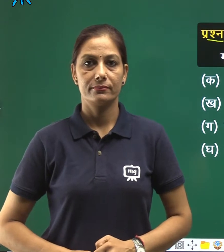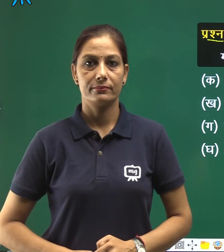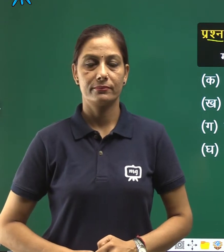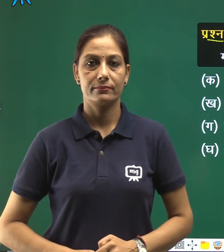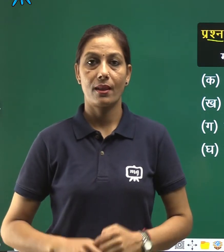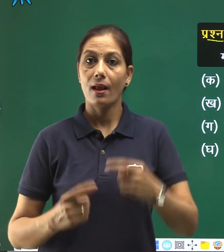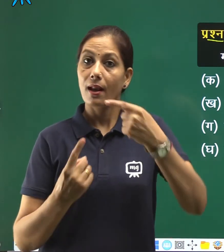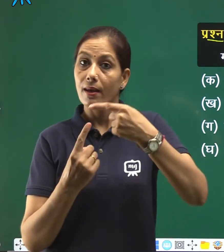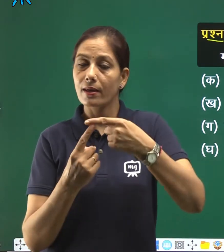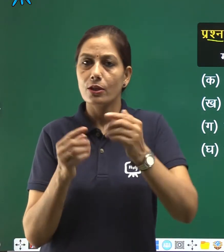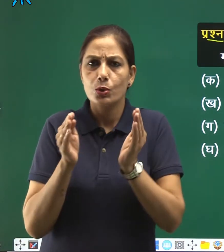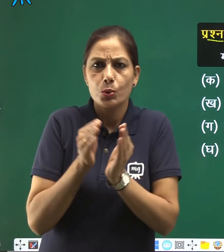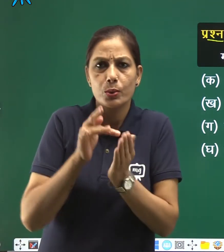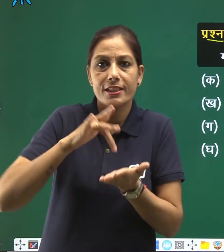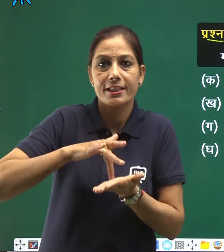कस्बे में